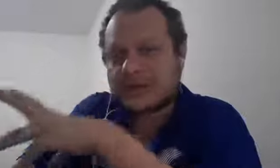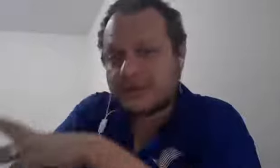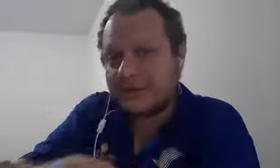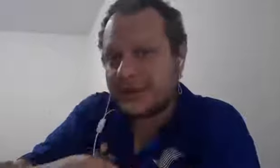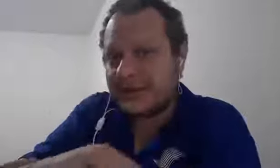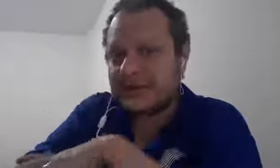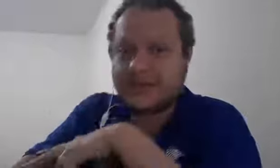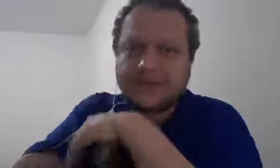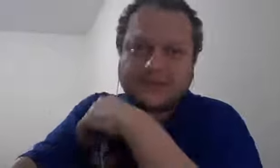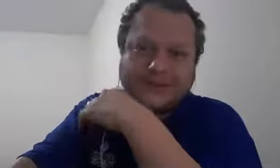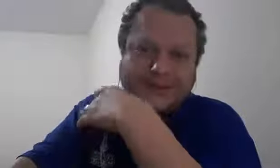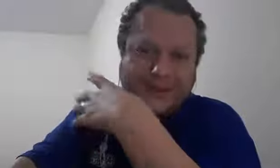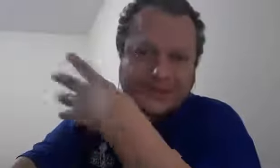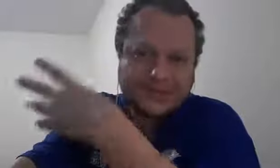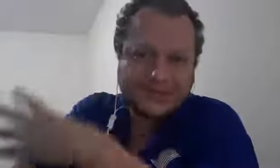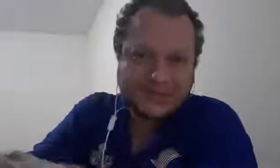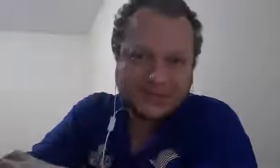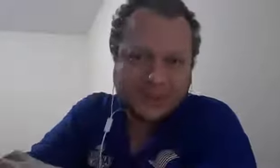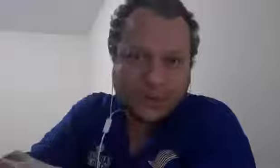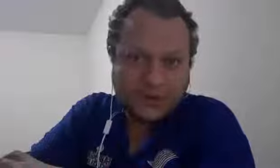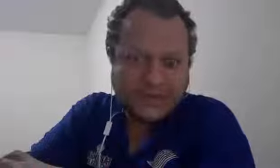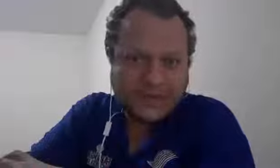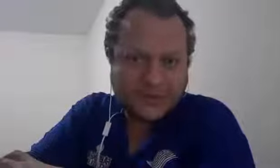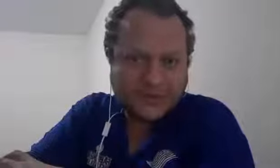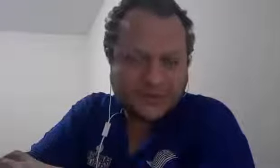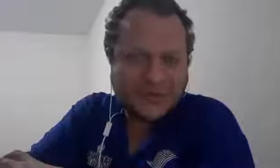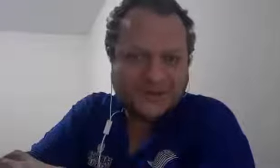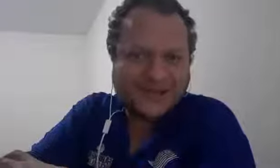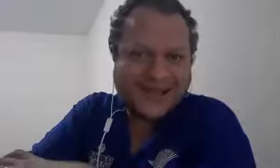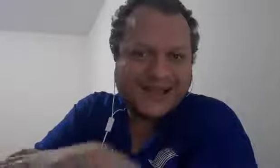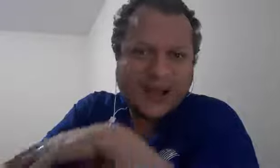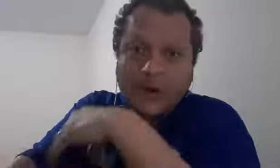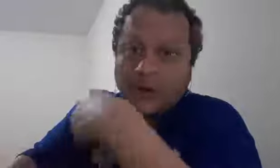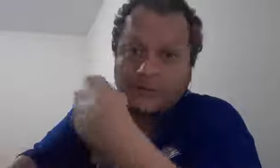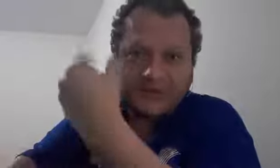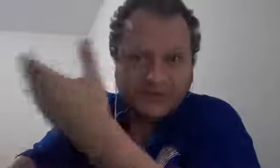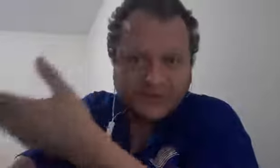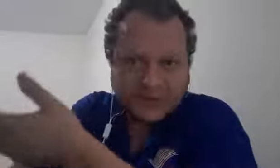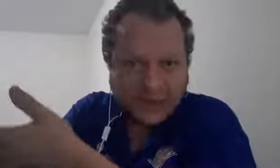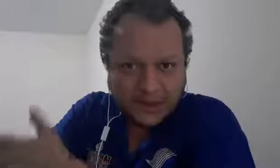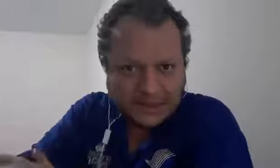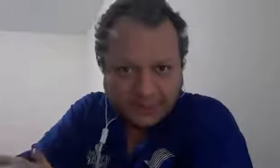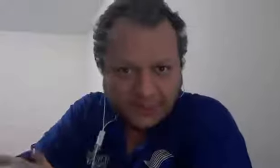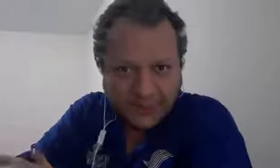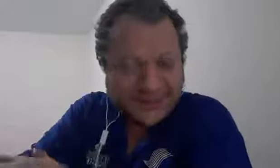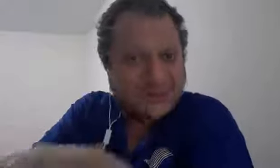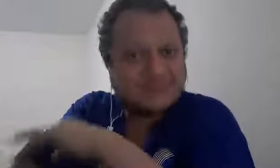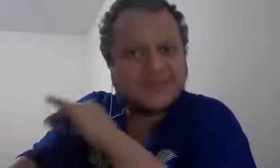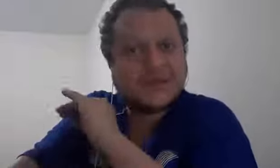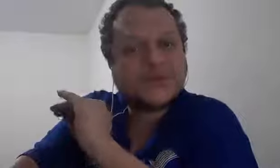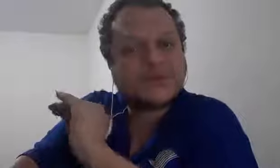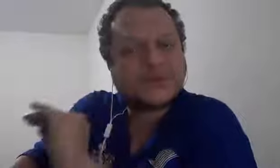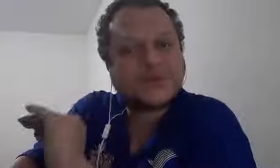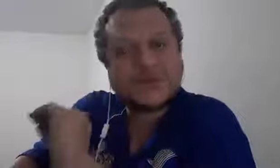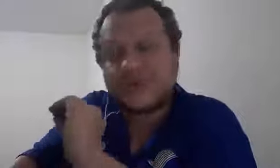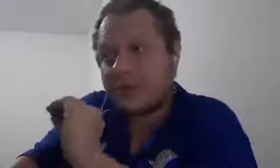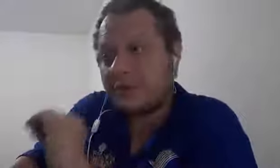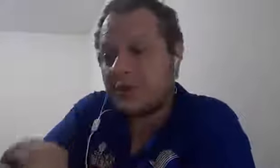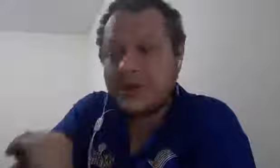conexão falhando, né? Às vezes não tem como instalar o Zoom no celular ou vendo as aulas depois. Estamos juntos. Isso que é bom.